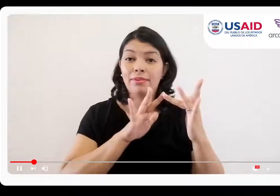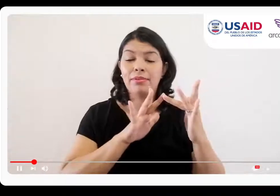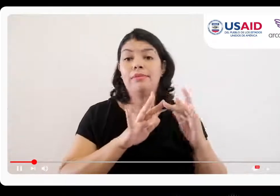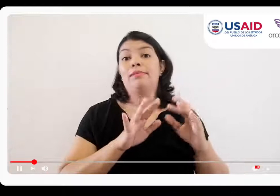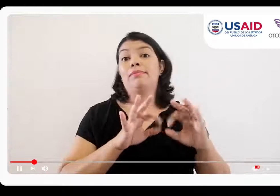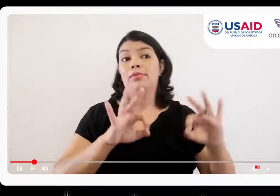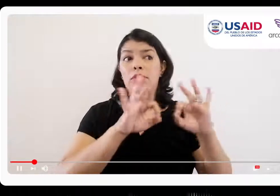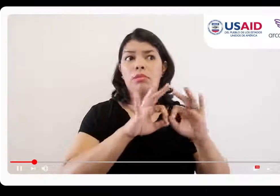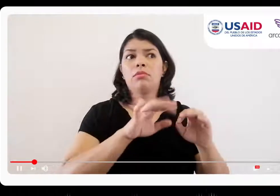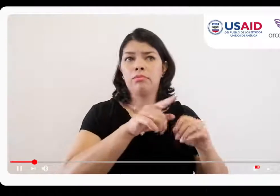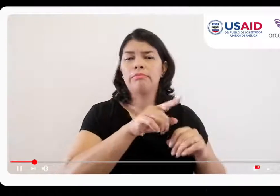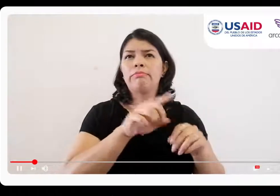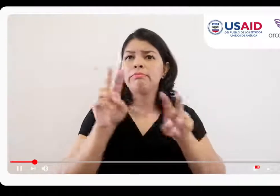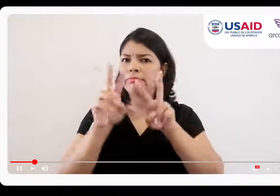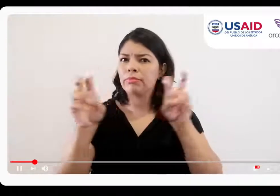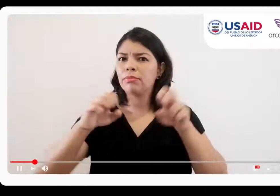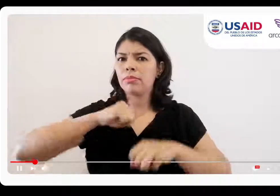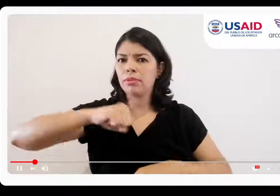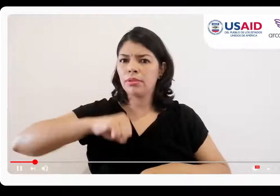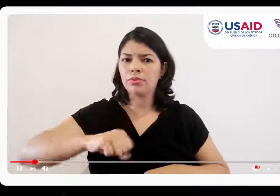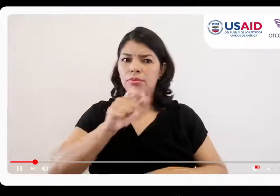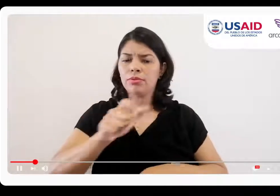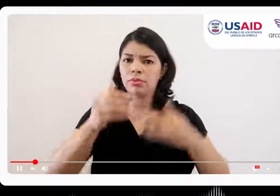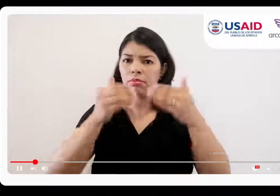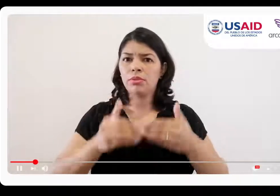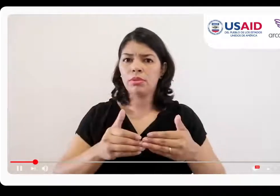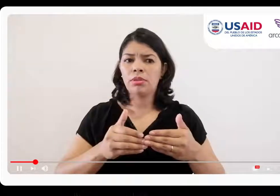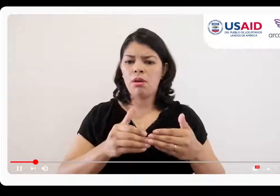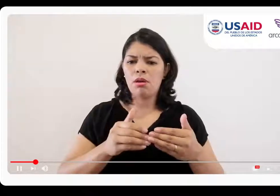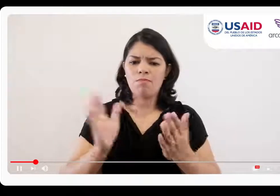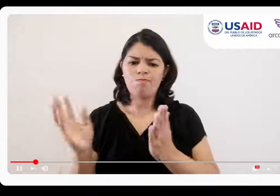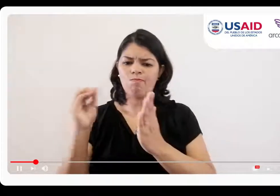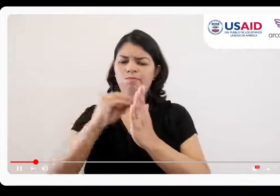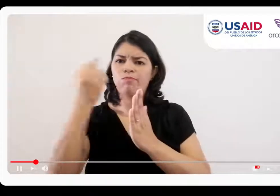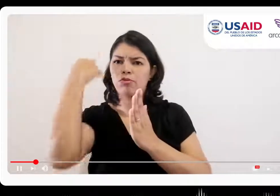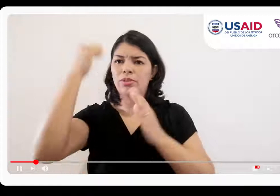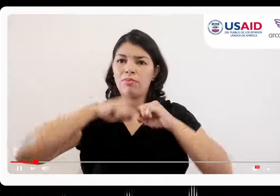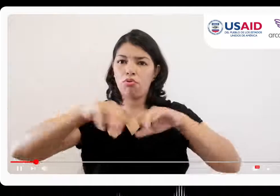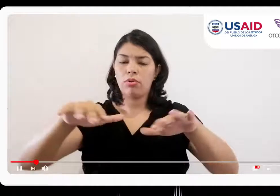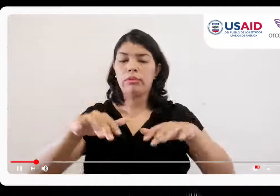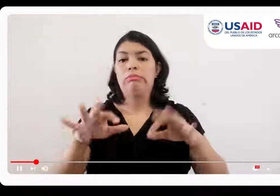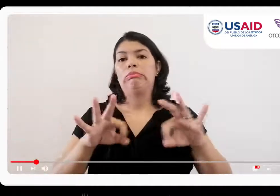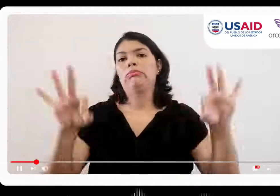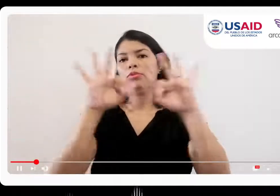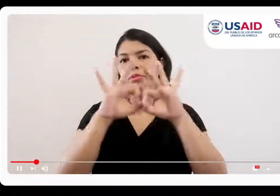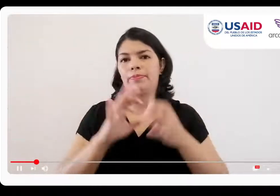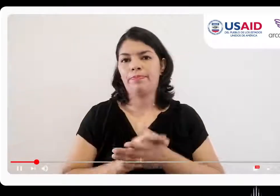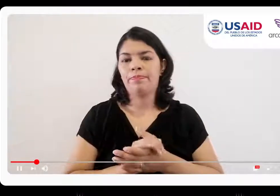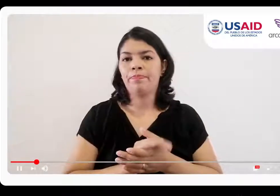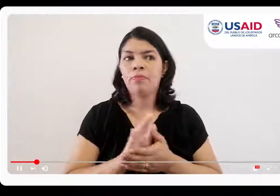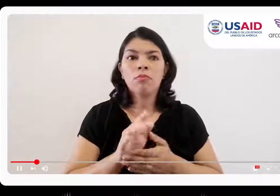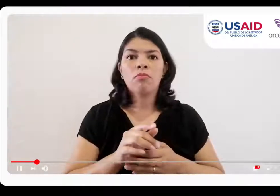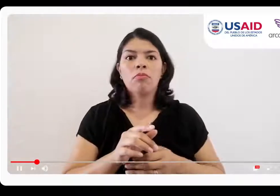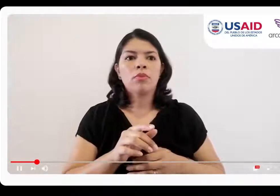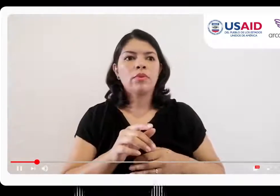en relación con los derechos de las personas con discapacidad dentro de una política pública, porque eso contribuye a que todas